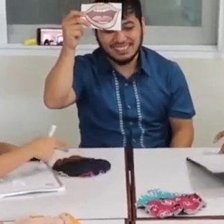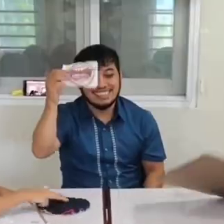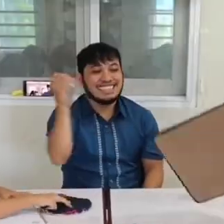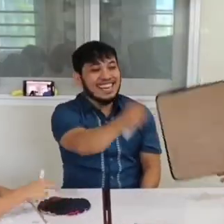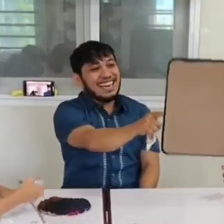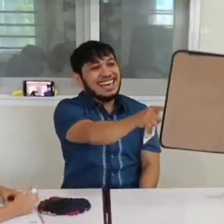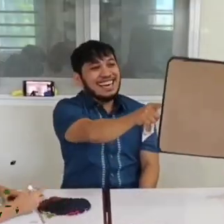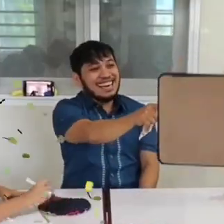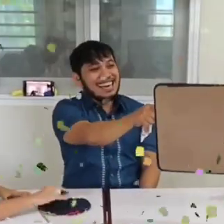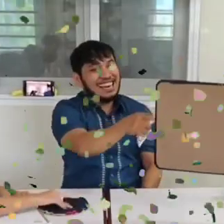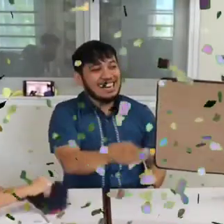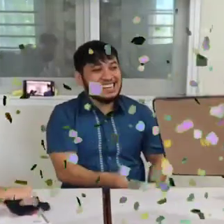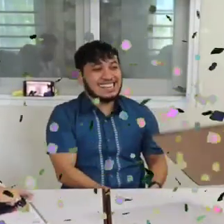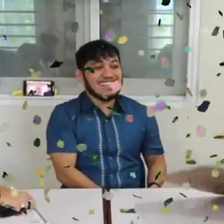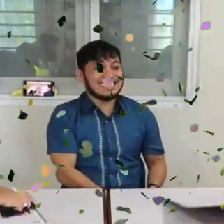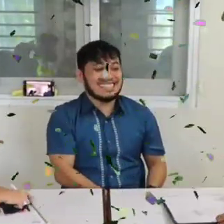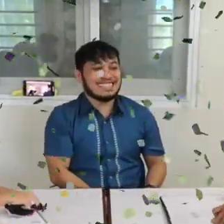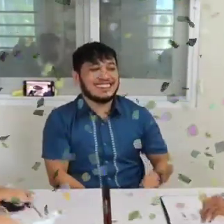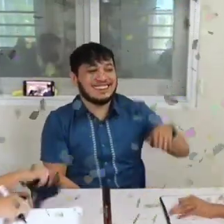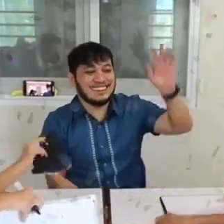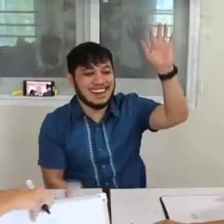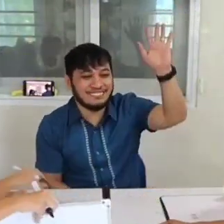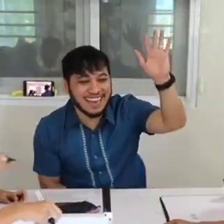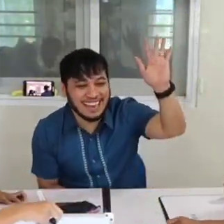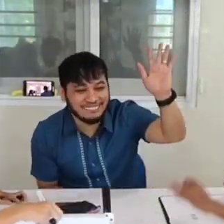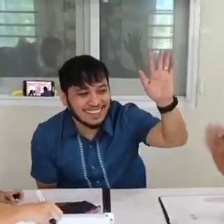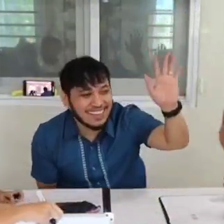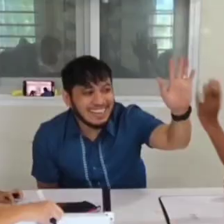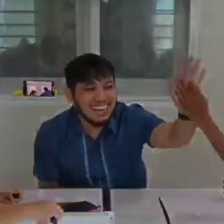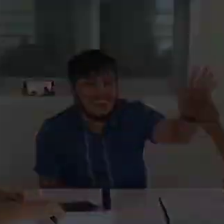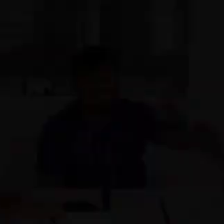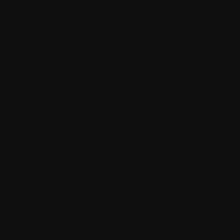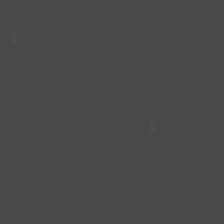Yes! Ito. High five. High five.